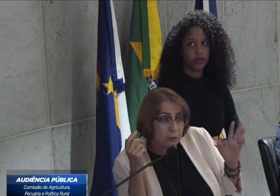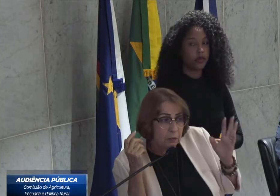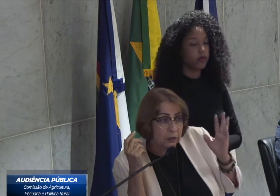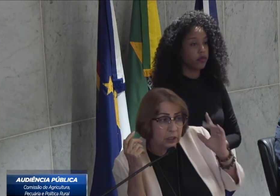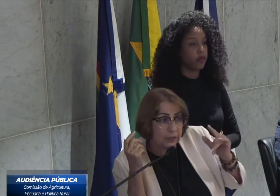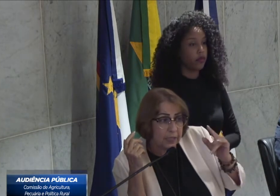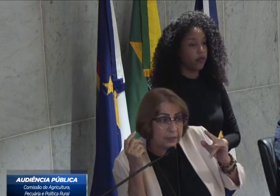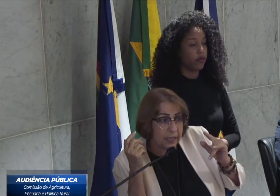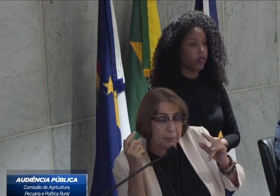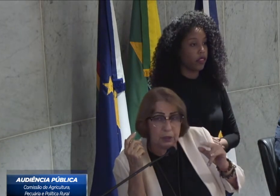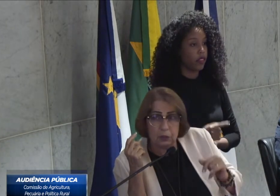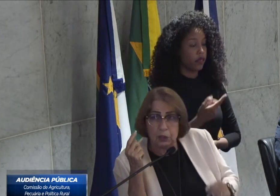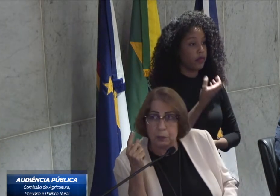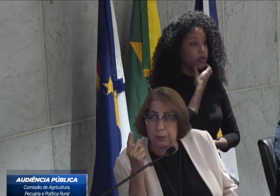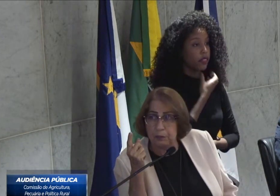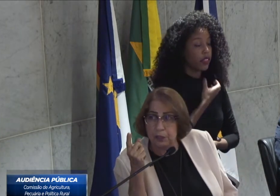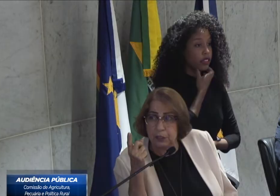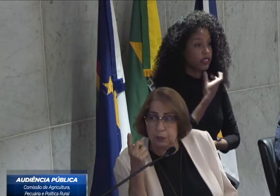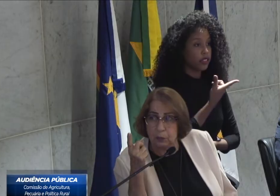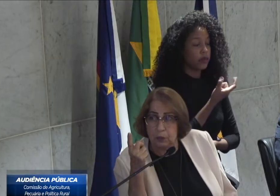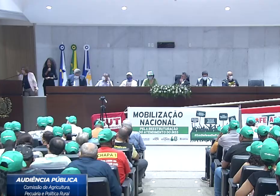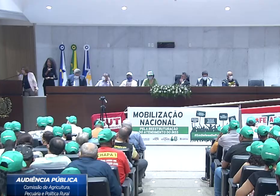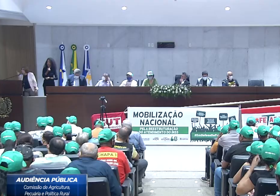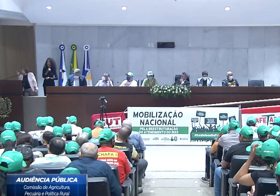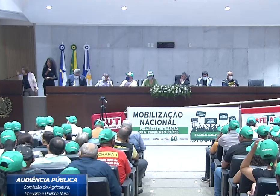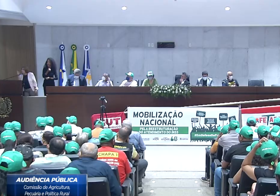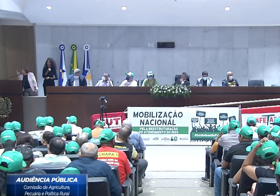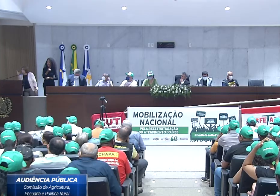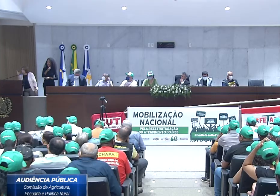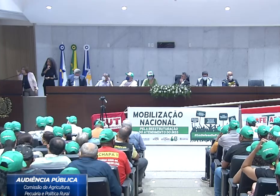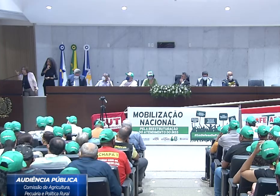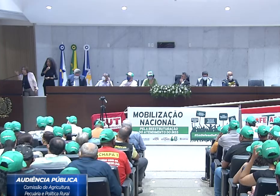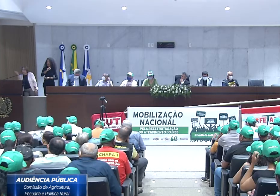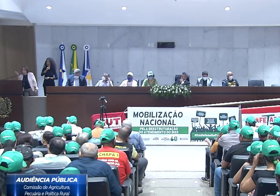Fevereiro, dezembro de 2021,